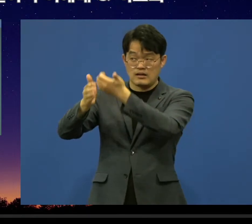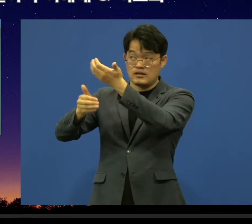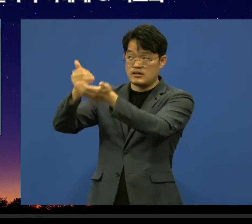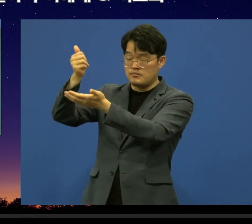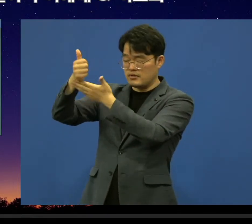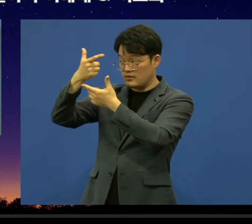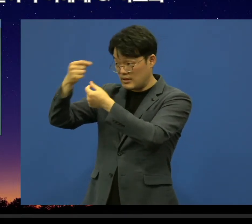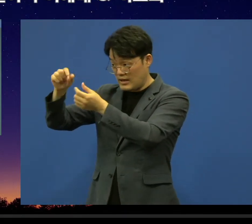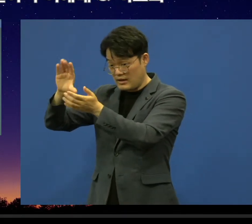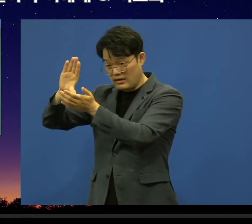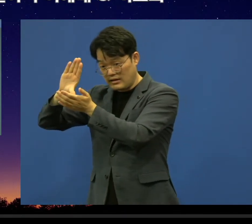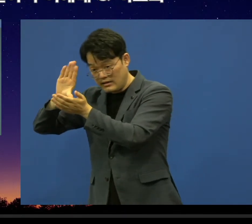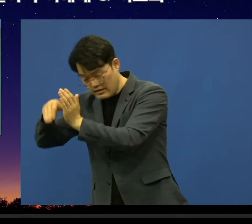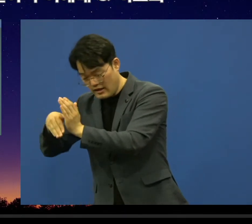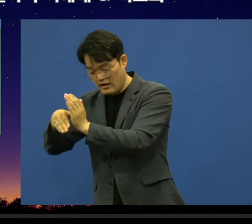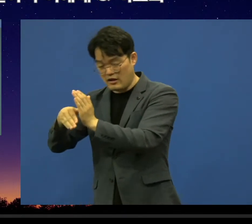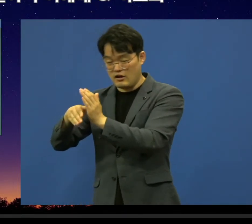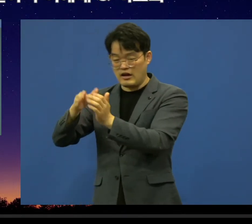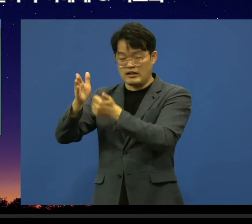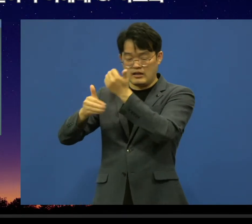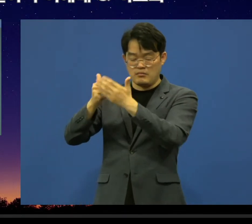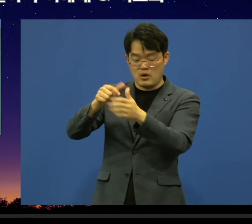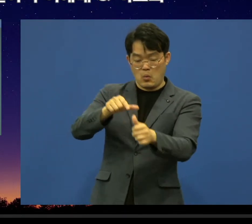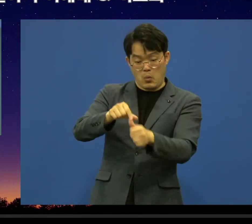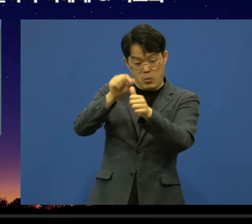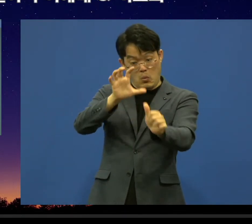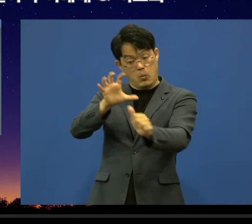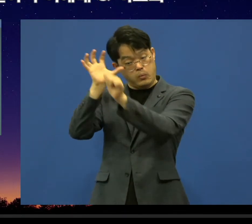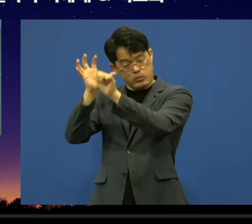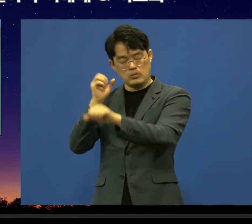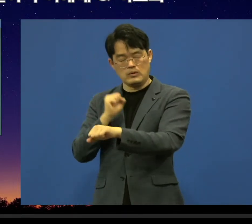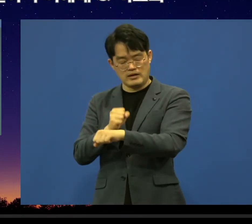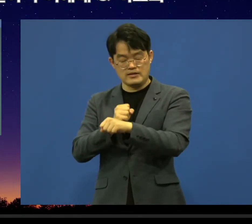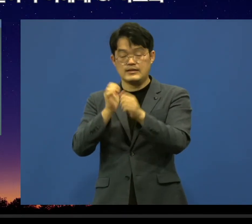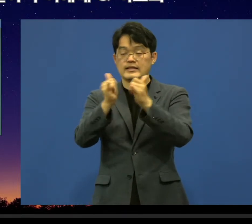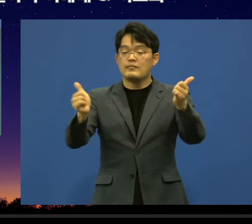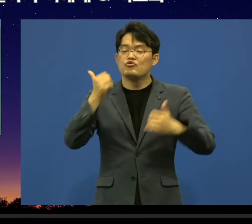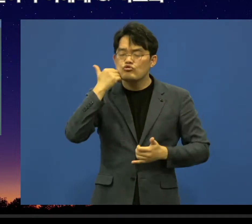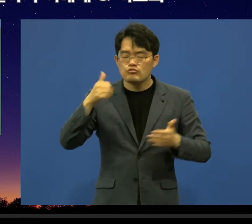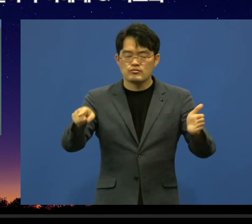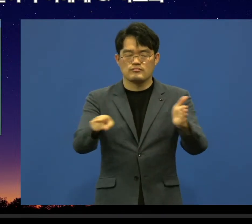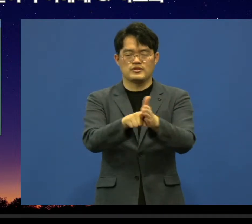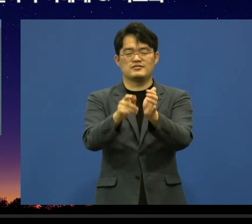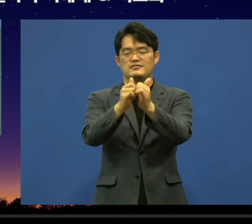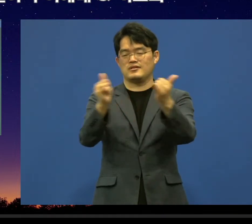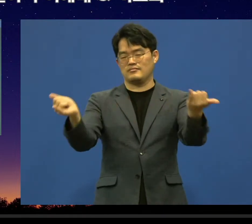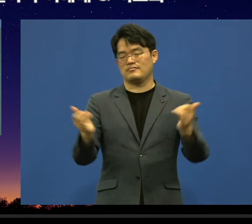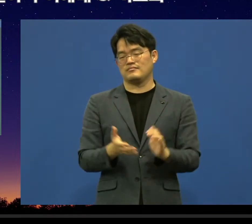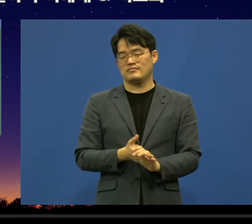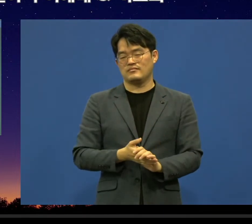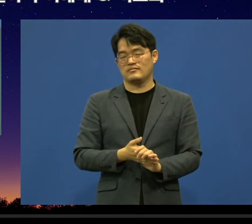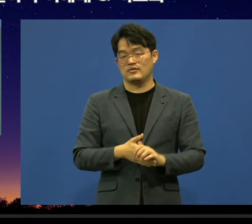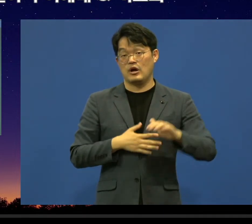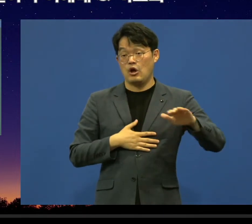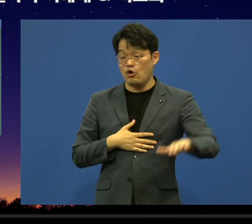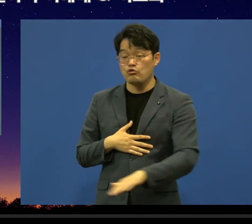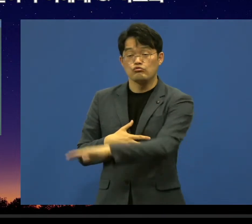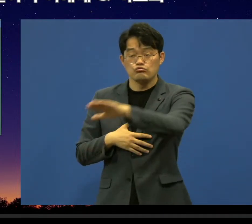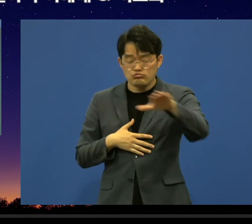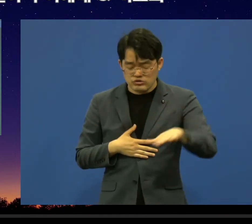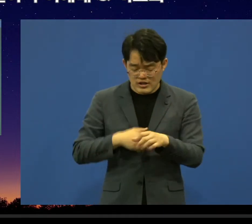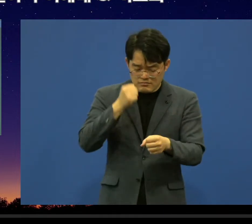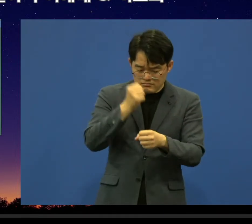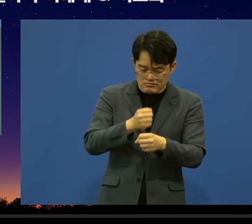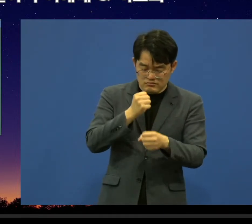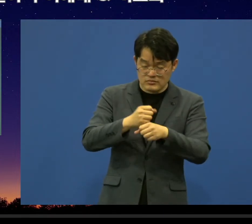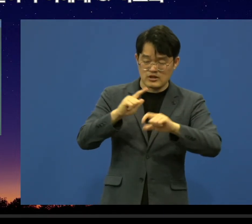위해 준비되는 자가 이 신자예요. 그 새로운 일은 우리가 만들어내는 그 새로운 일을 우리가 만들어내는 게 아닙니다.